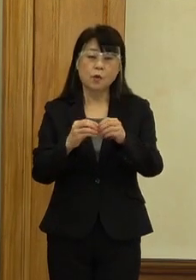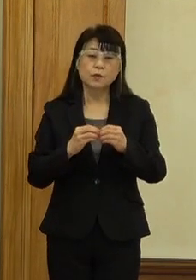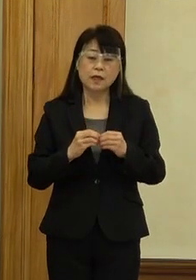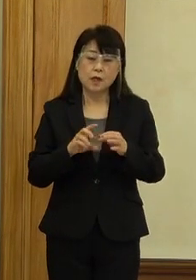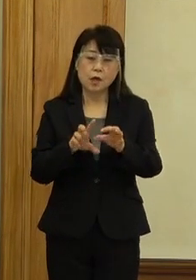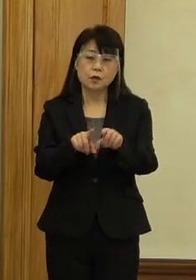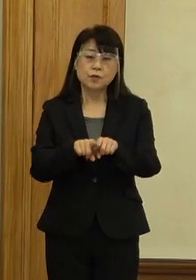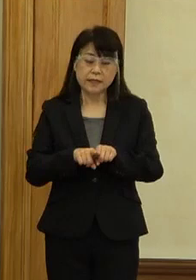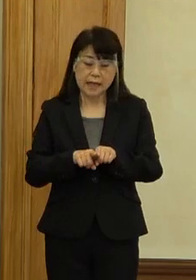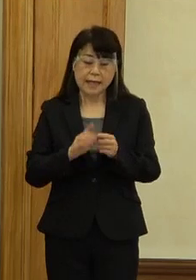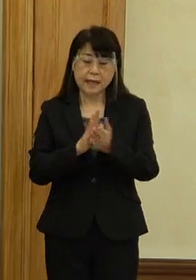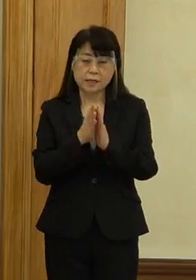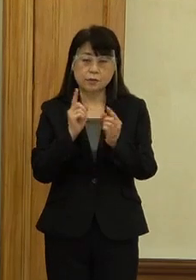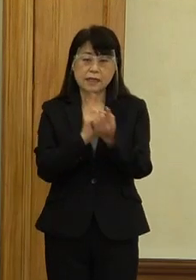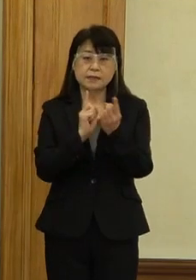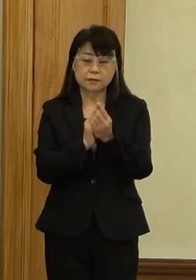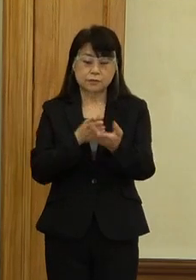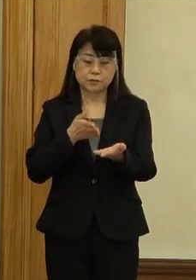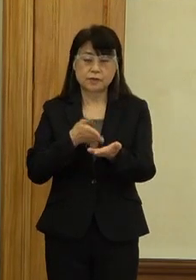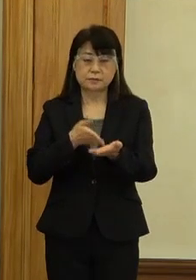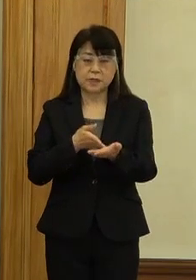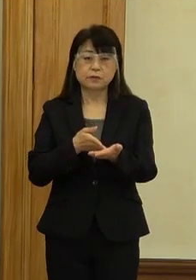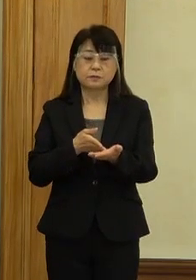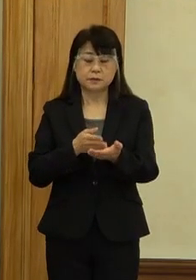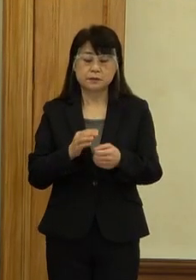策についてご説明を申し上げます。